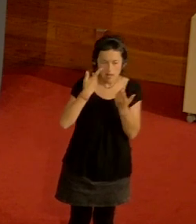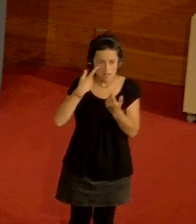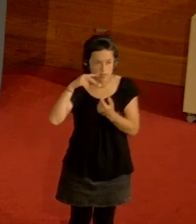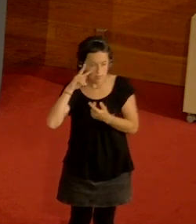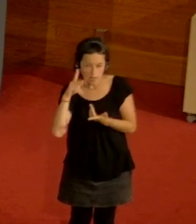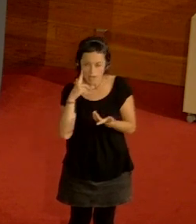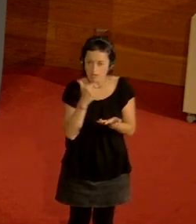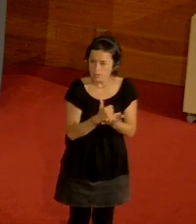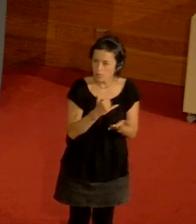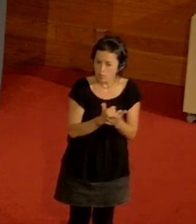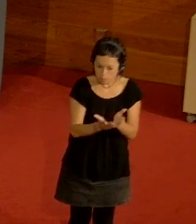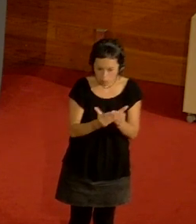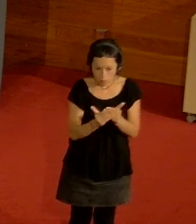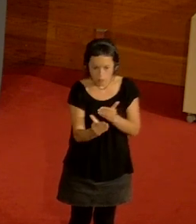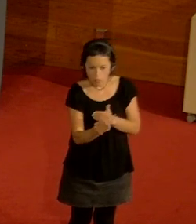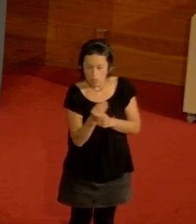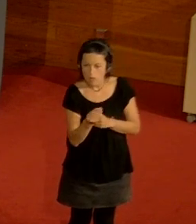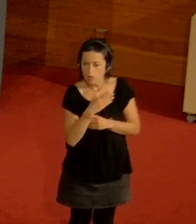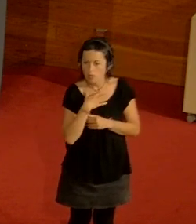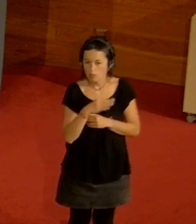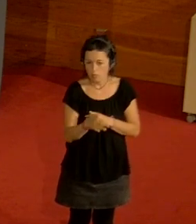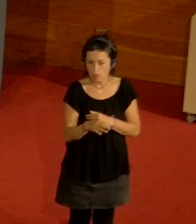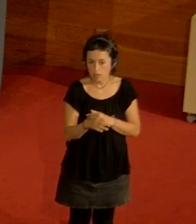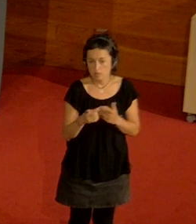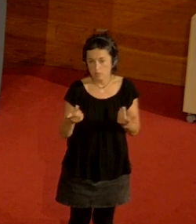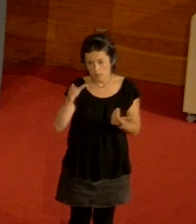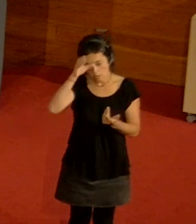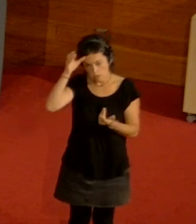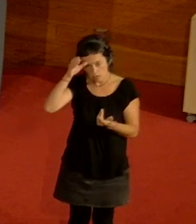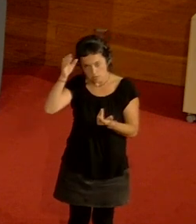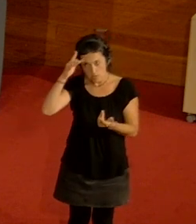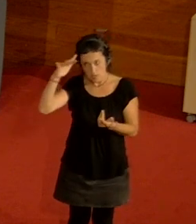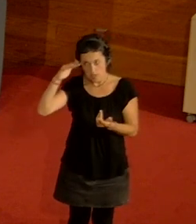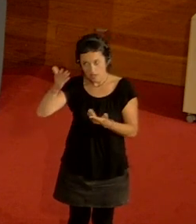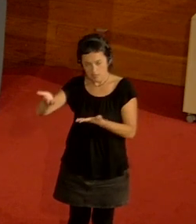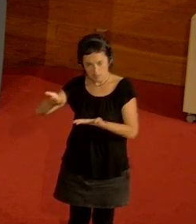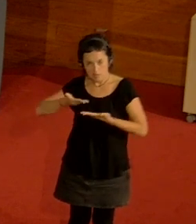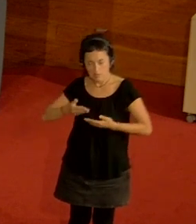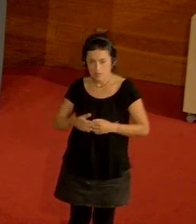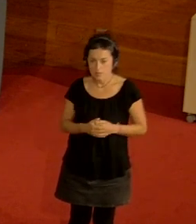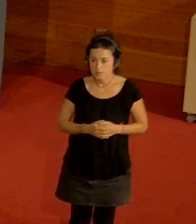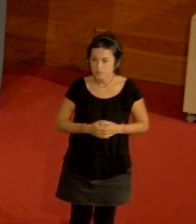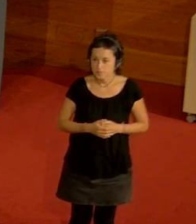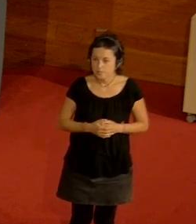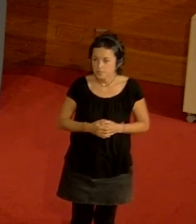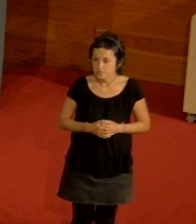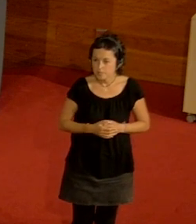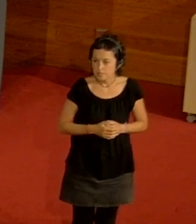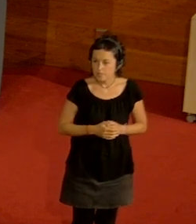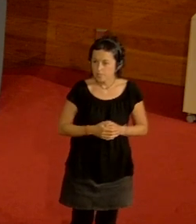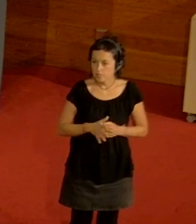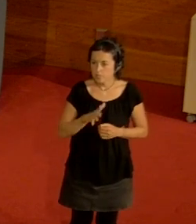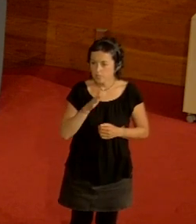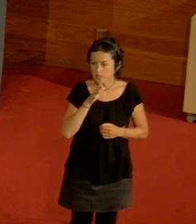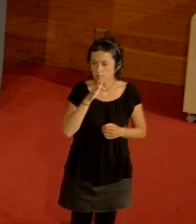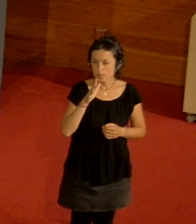en en esos futuros mejores ayudados también de la ciencia y de la imaginación eh Porque creo que que esa ese predominio